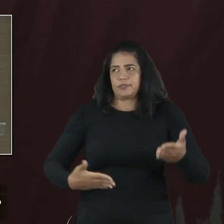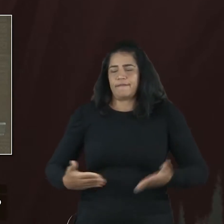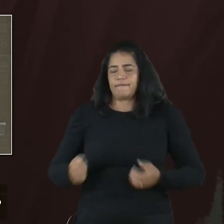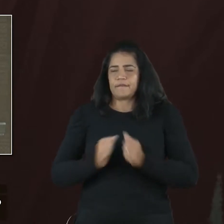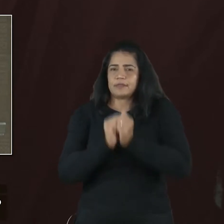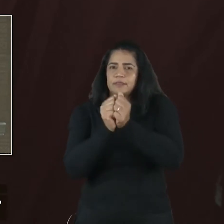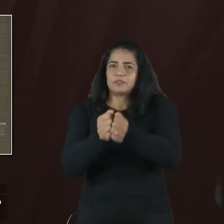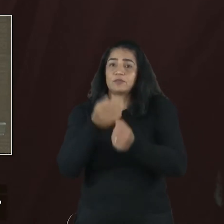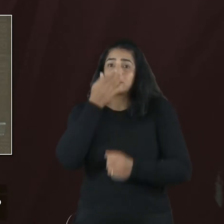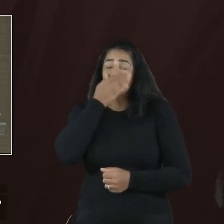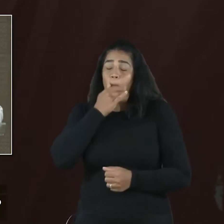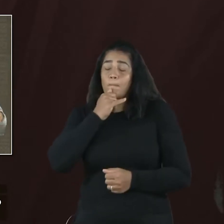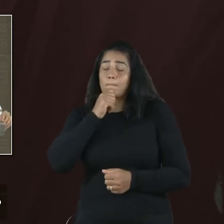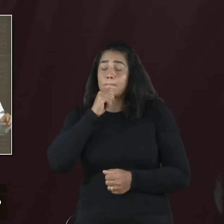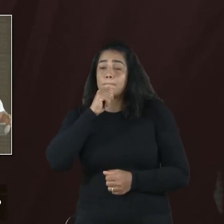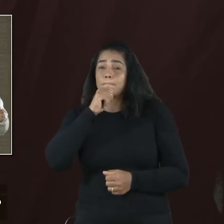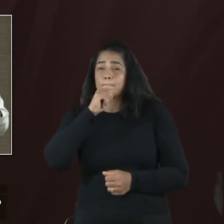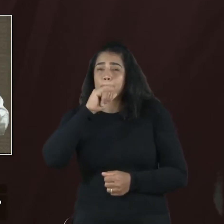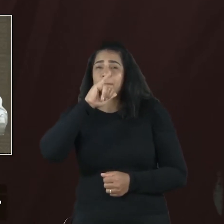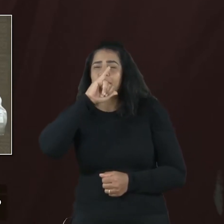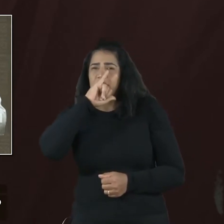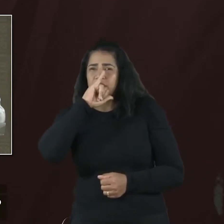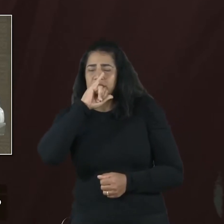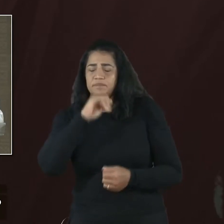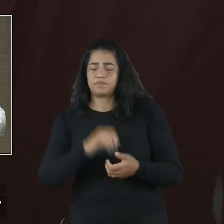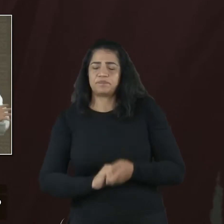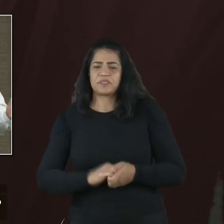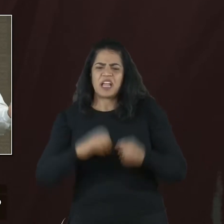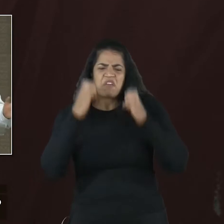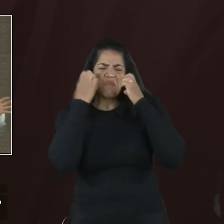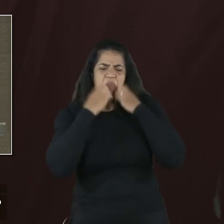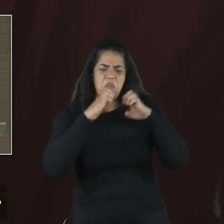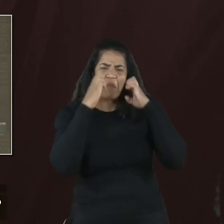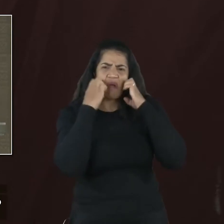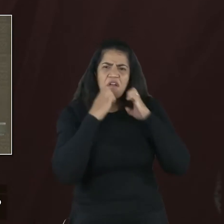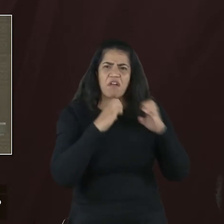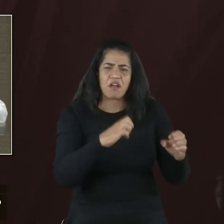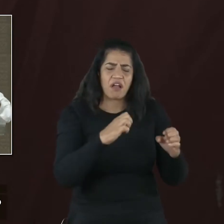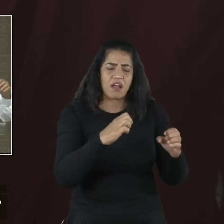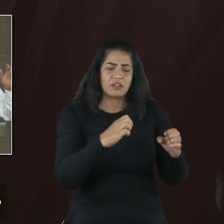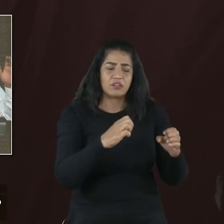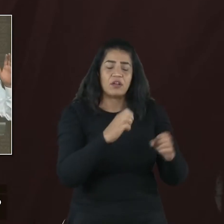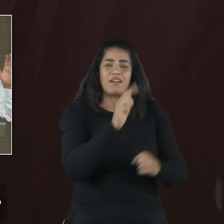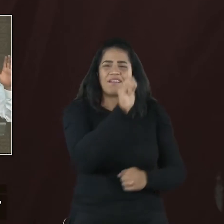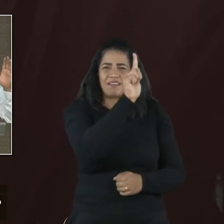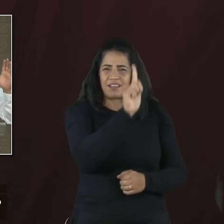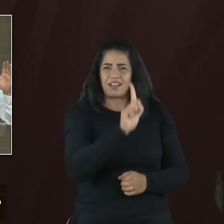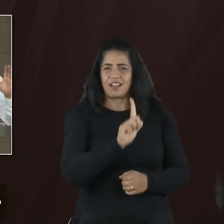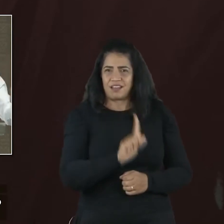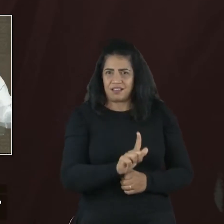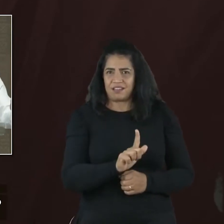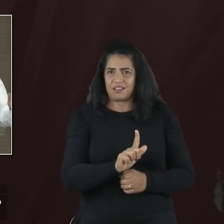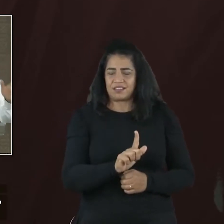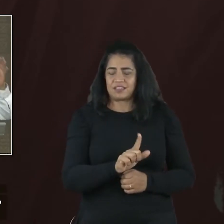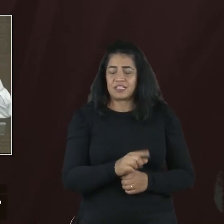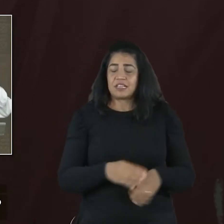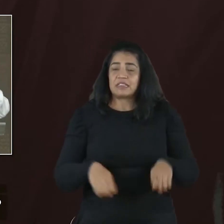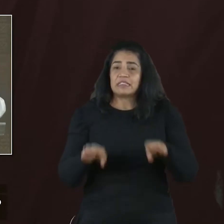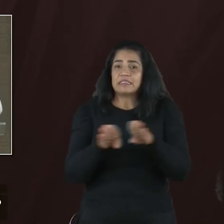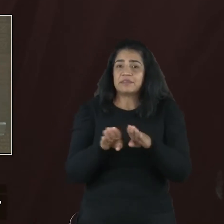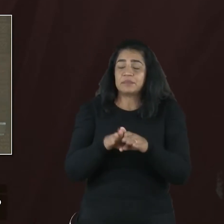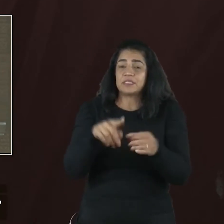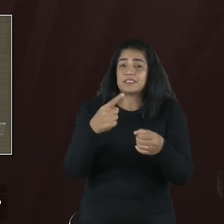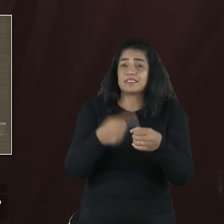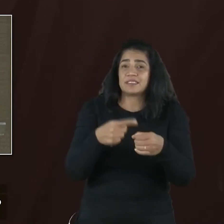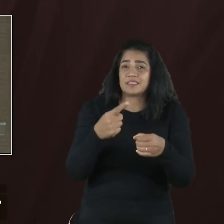Evangelho foi pregado na Galácia e foi produzido além das igrejas, né, de Antioquia, da Pisídia